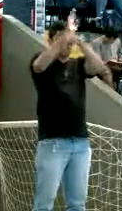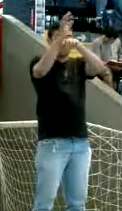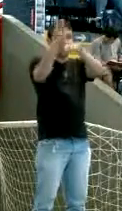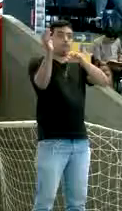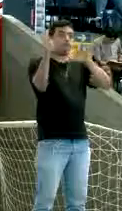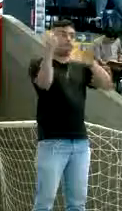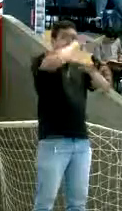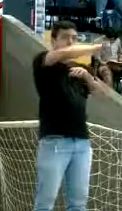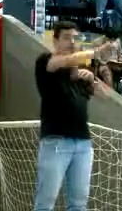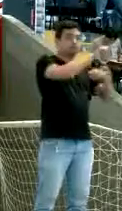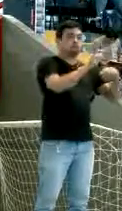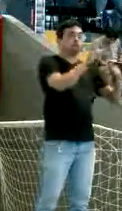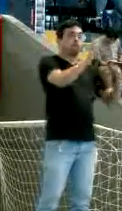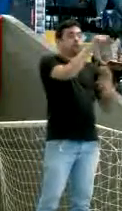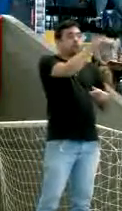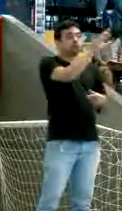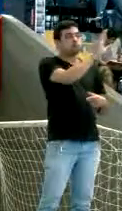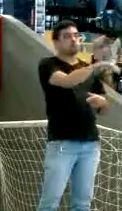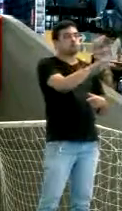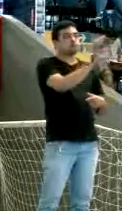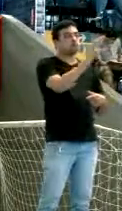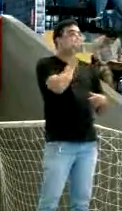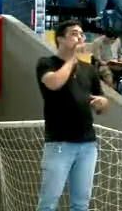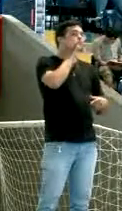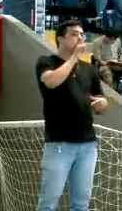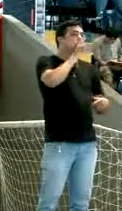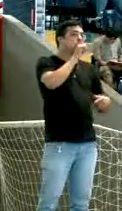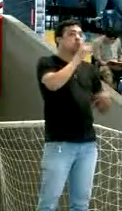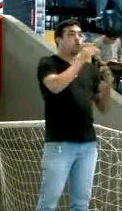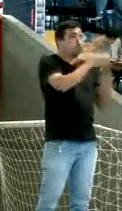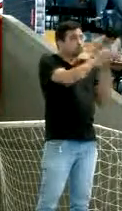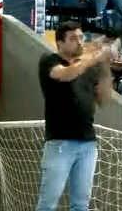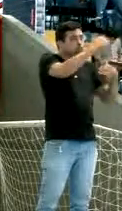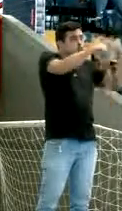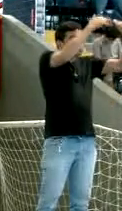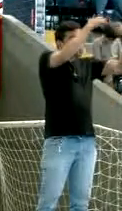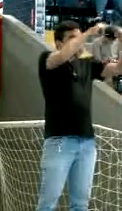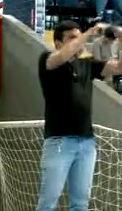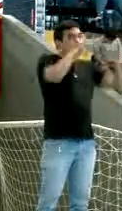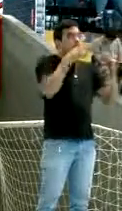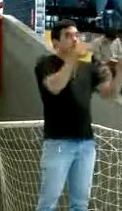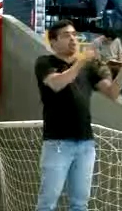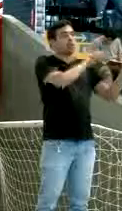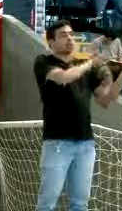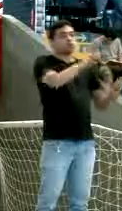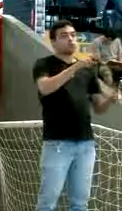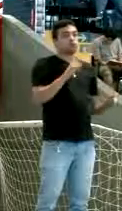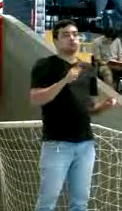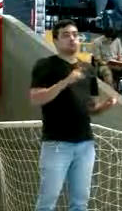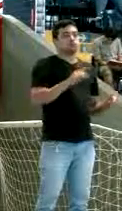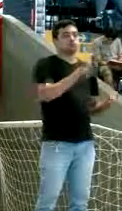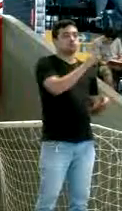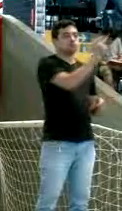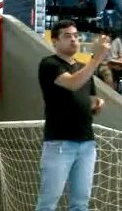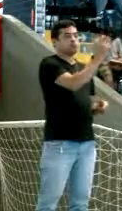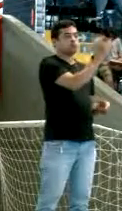mundo, na costa leste norte-americana, em um lugar que nós chamamos de